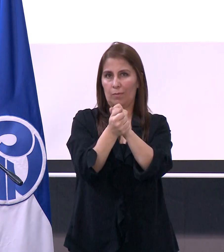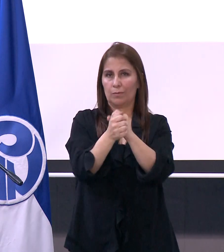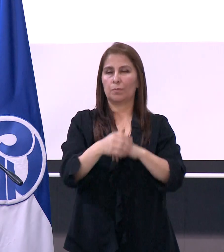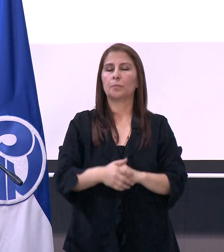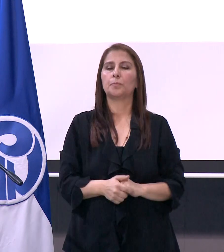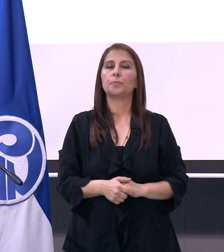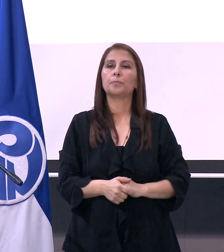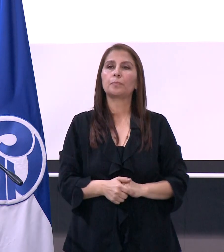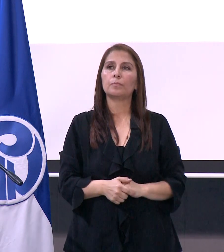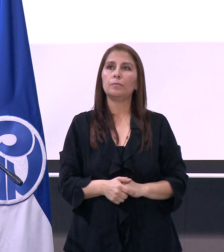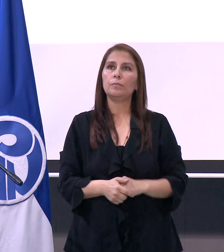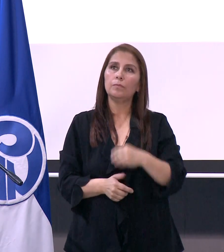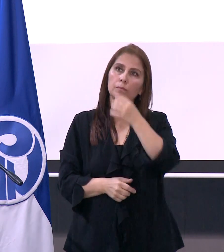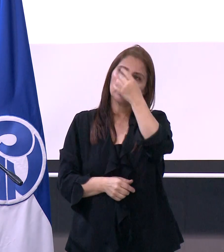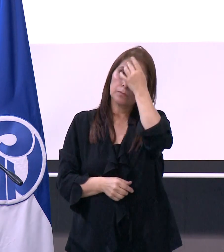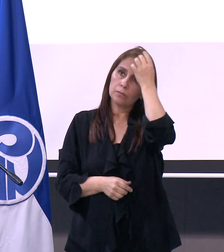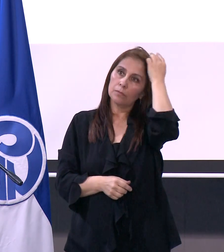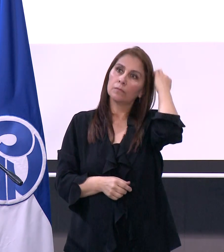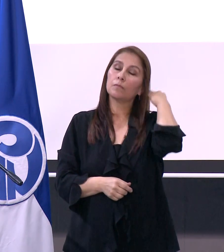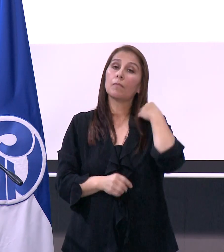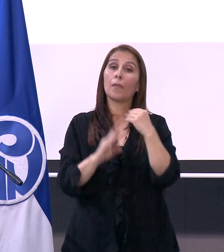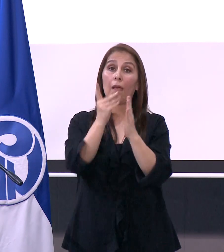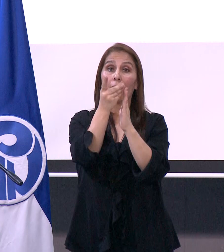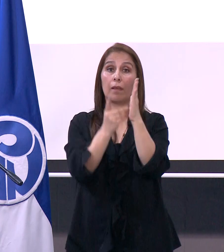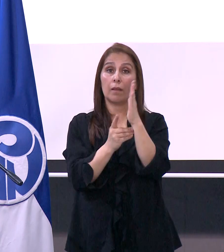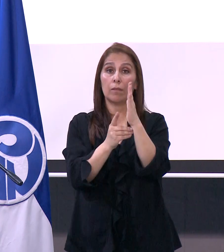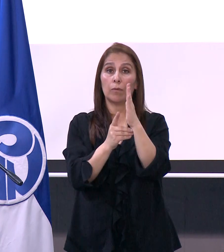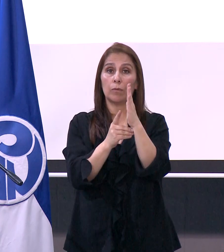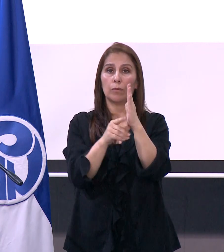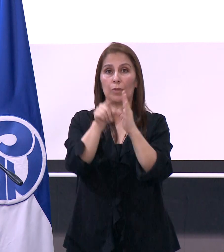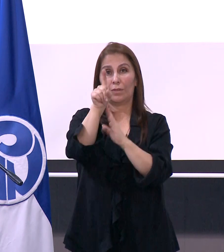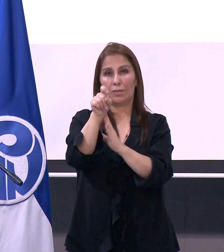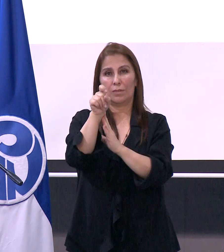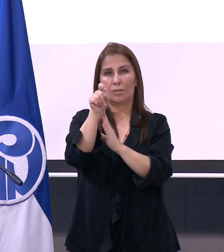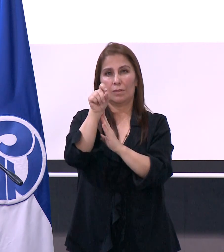el decreto del 69